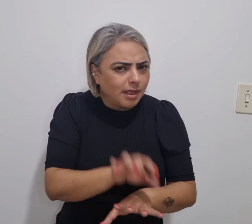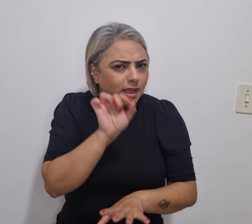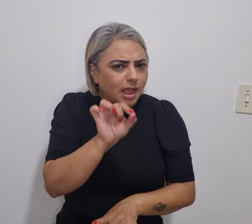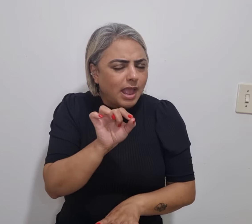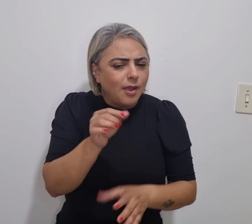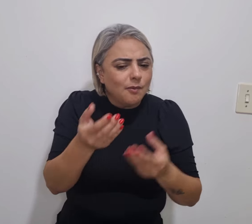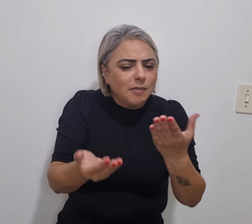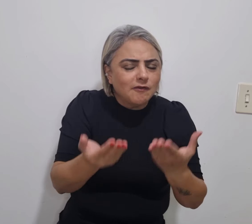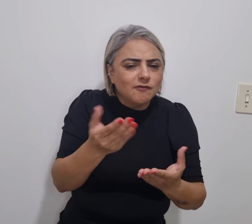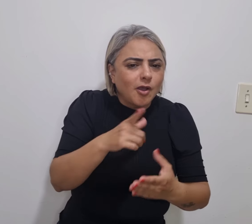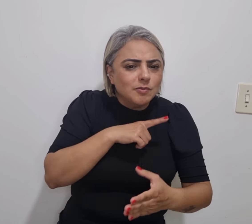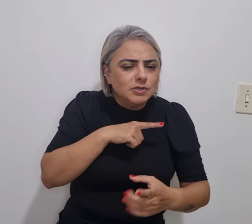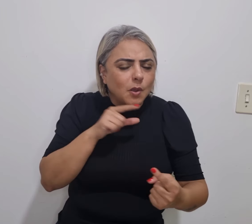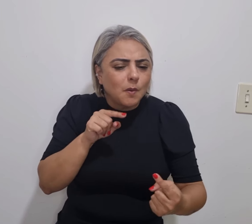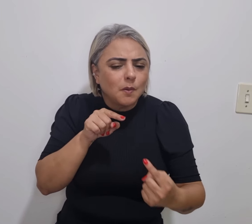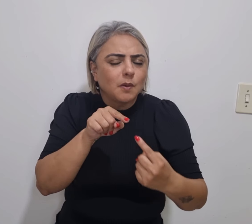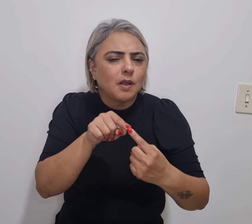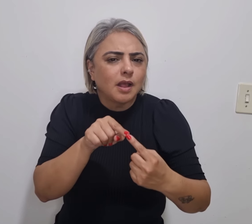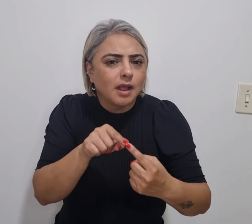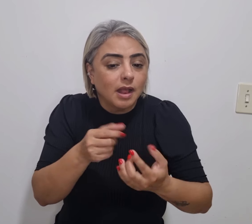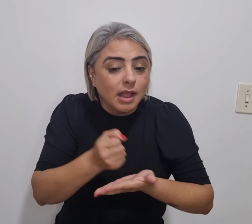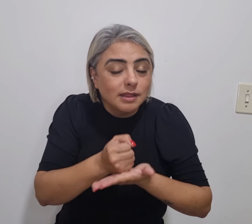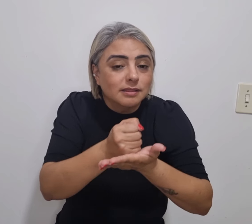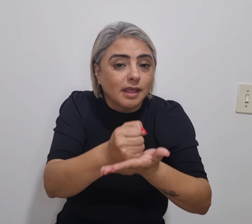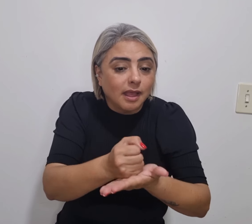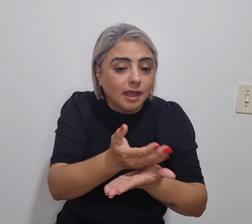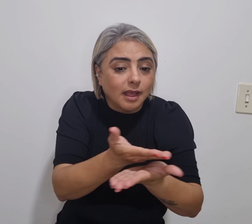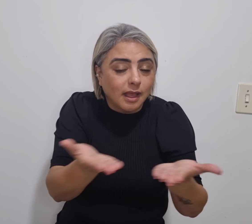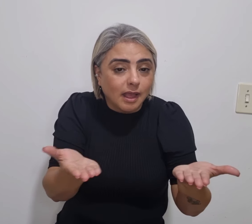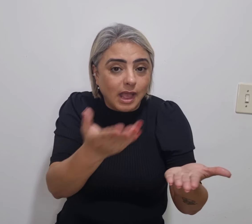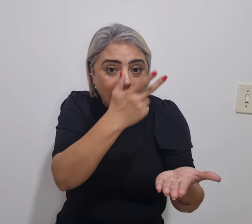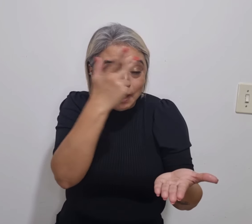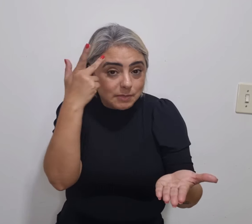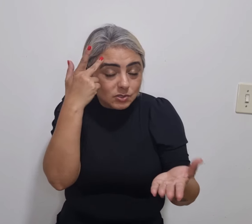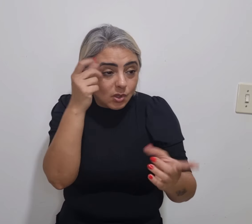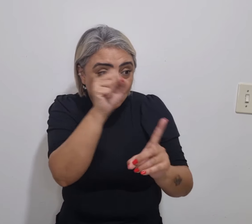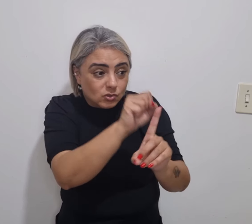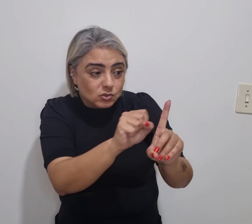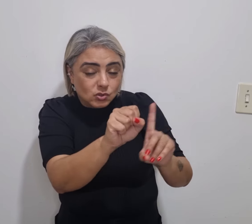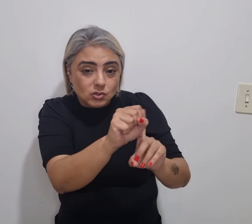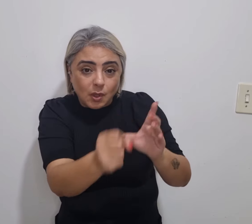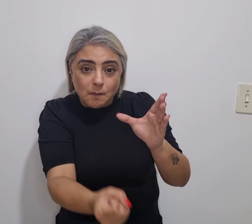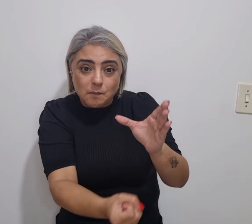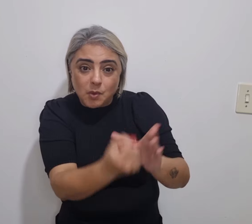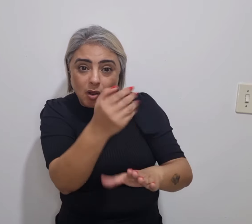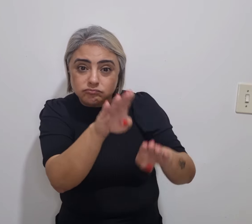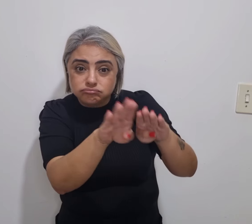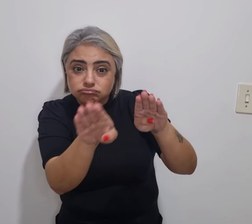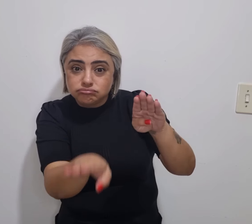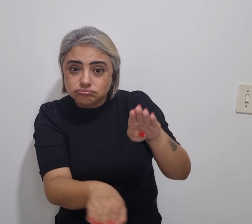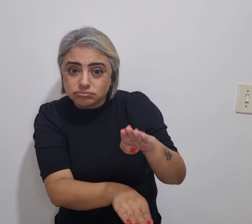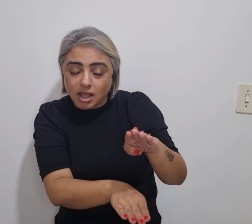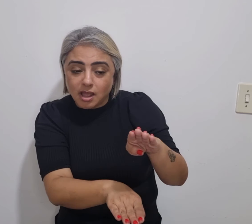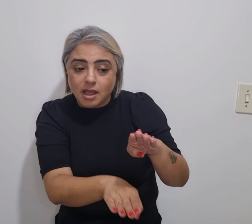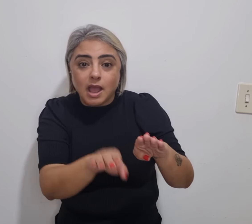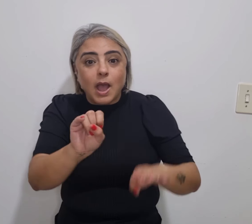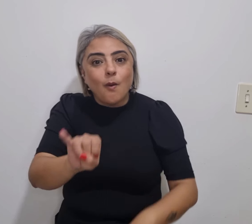forma de buscar dar aos que a sociedade produziu desiguais a